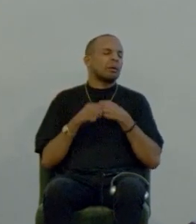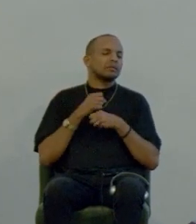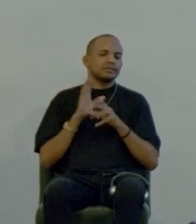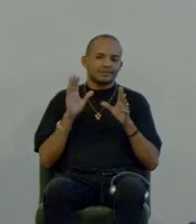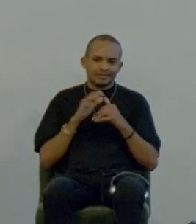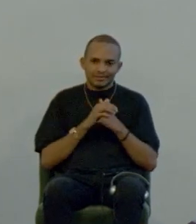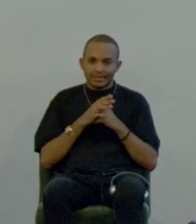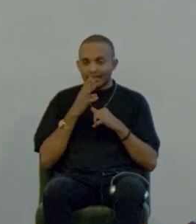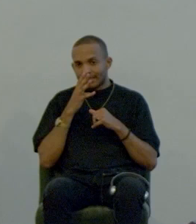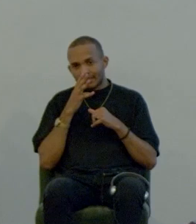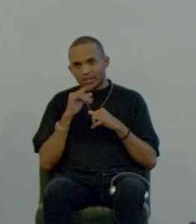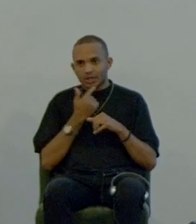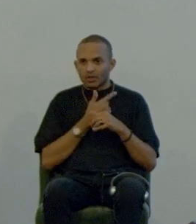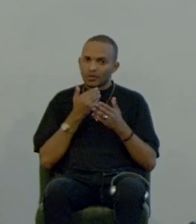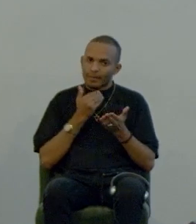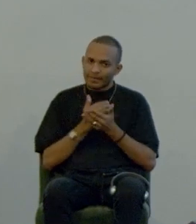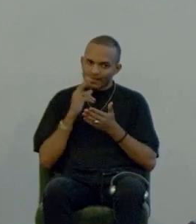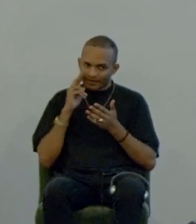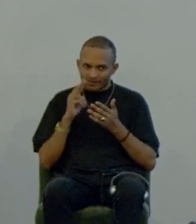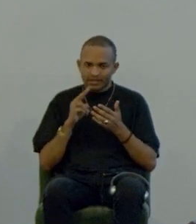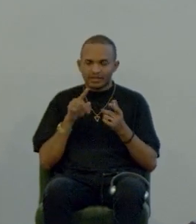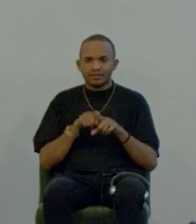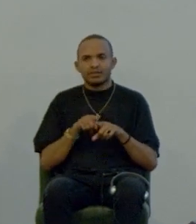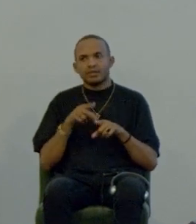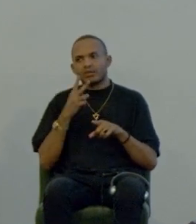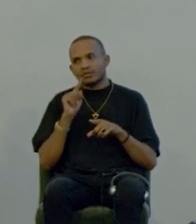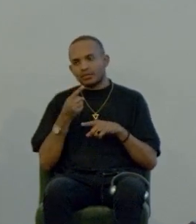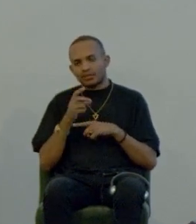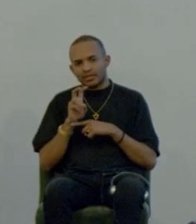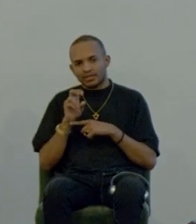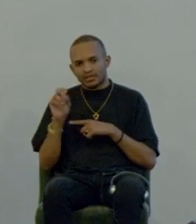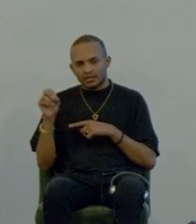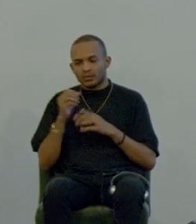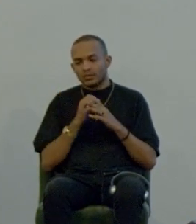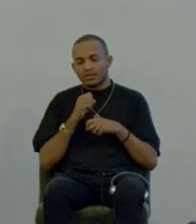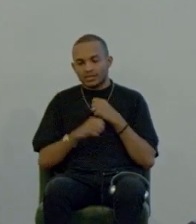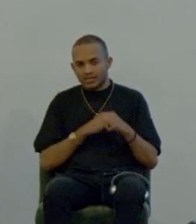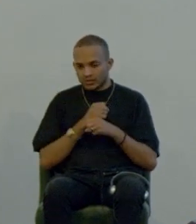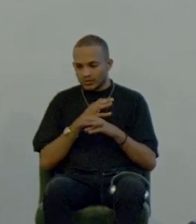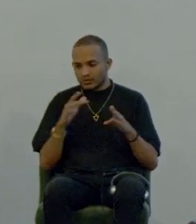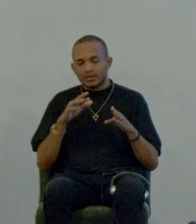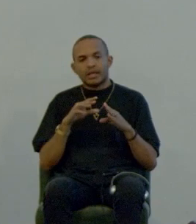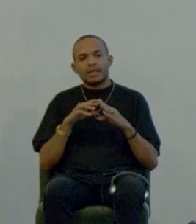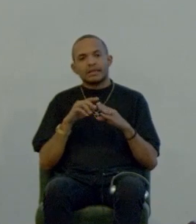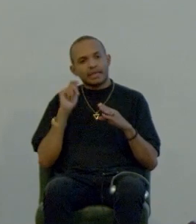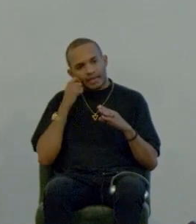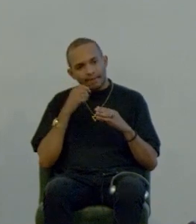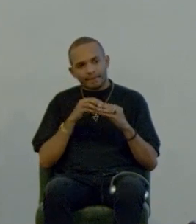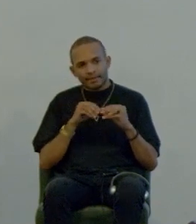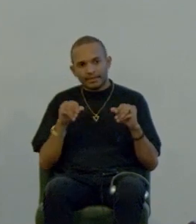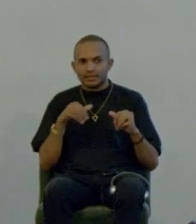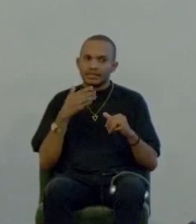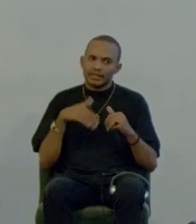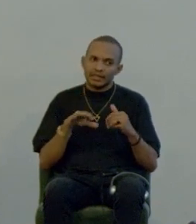E uma coisa interessante que a gente começa a ver a partir de mais ou menos uns 2.500 anos, juntamente com essas terras pretas, é um processo mais intenso